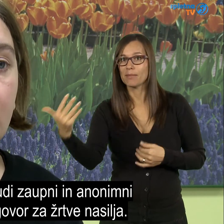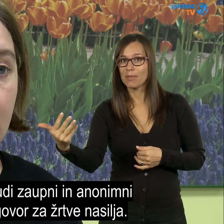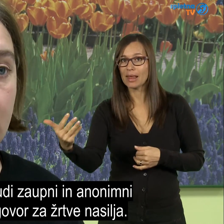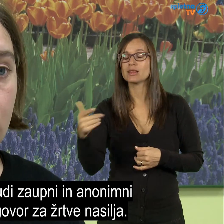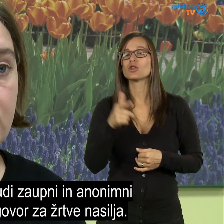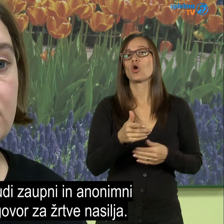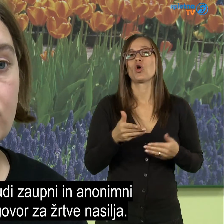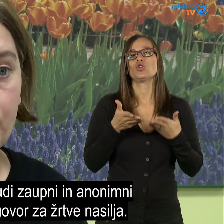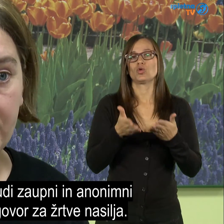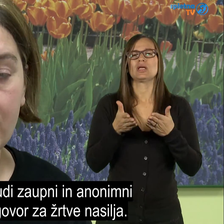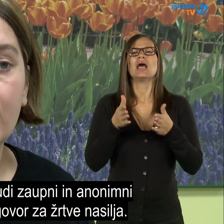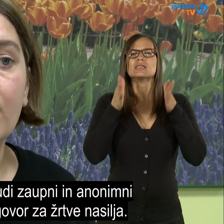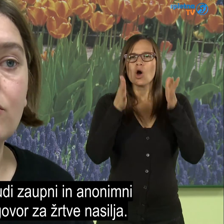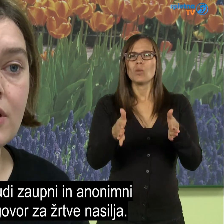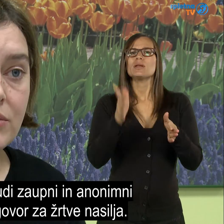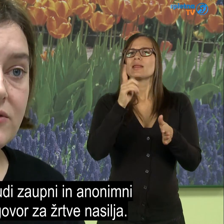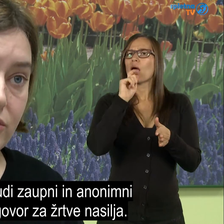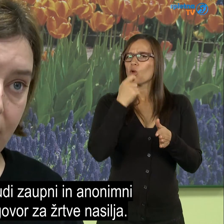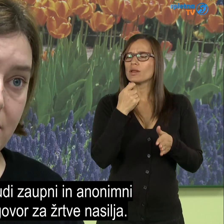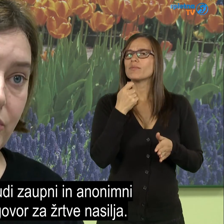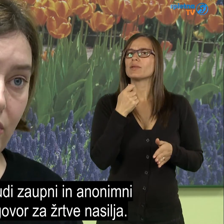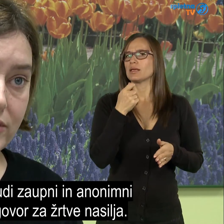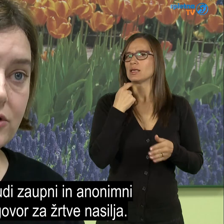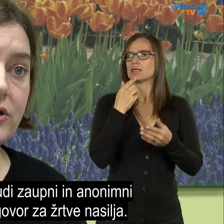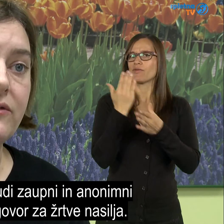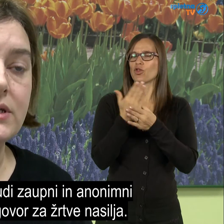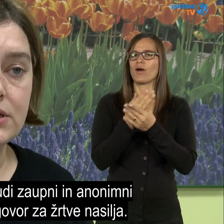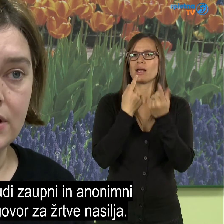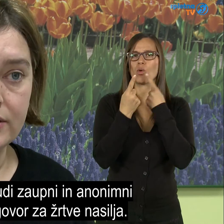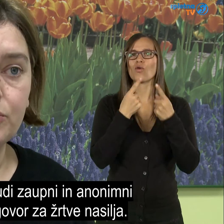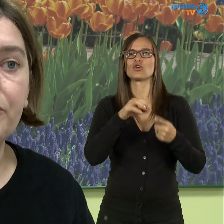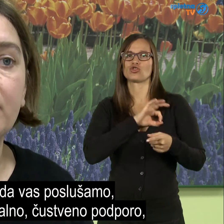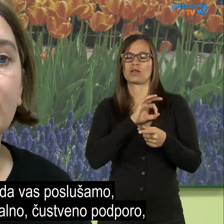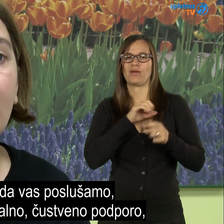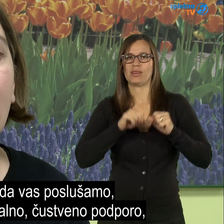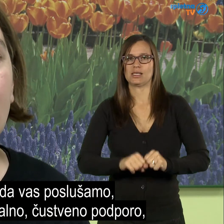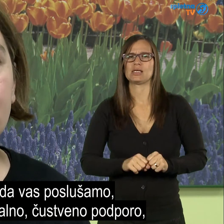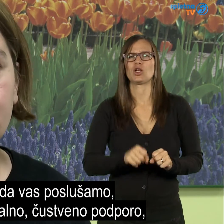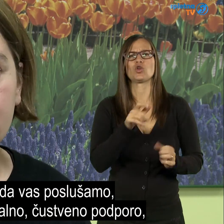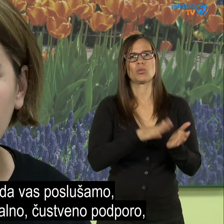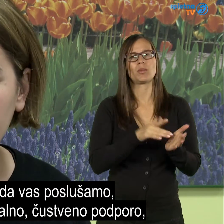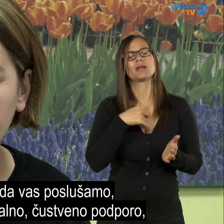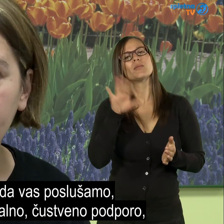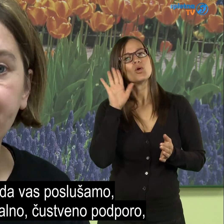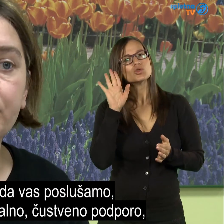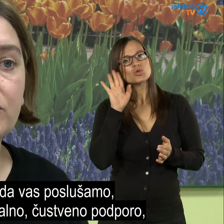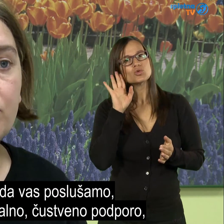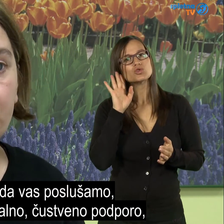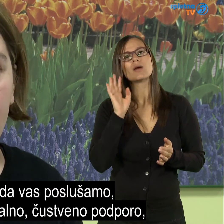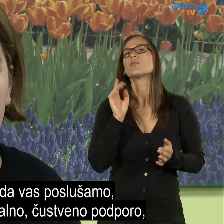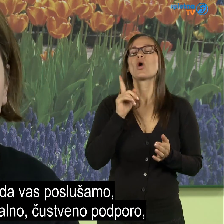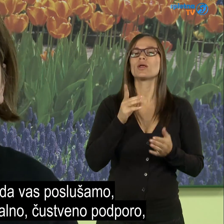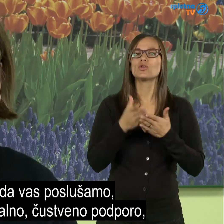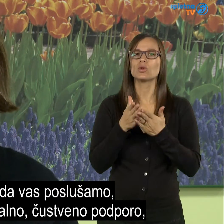ki nudi zaupni in anonimni svetovalni pogovor za žrtve nasilja. To pomeni, da vas poslušamo, vam